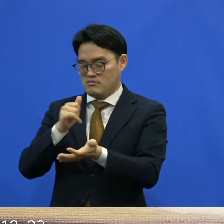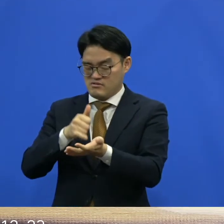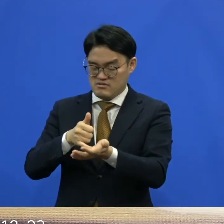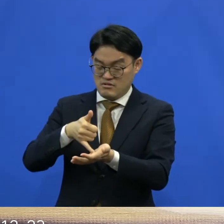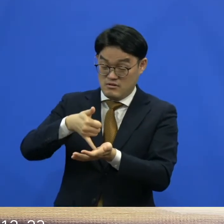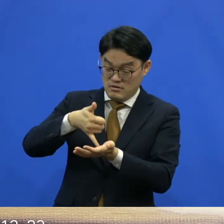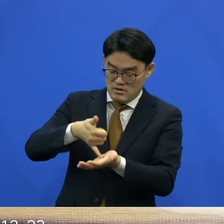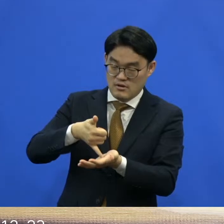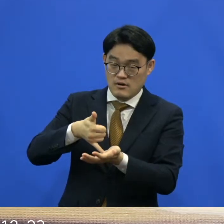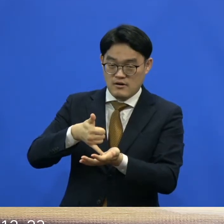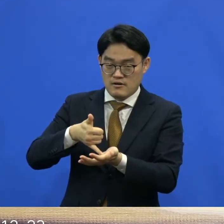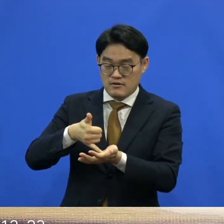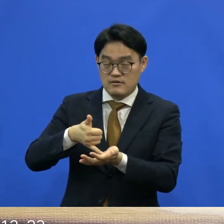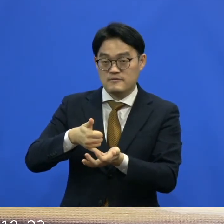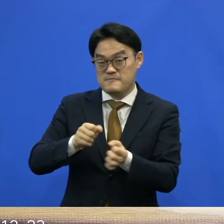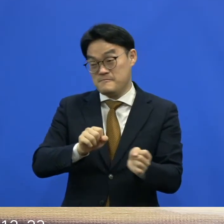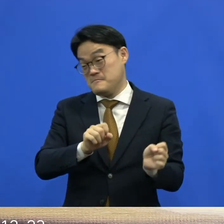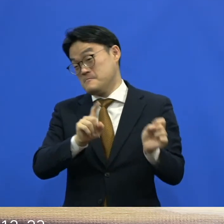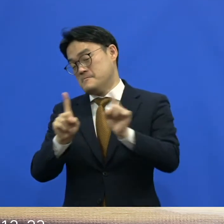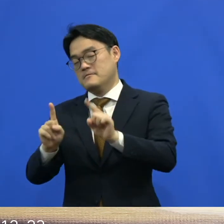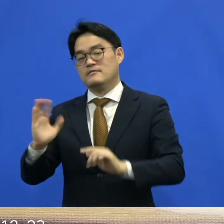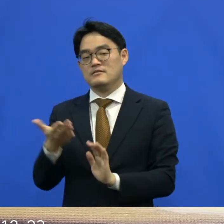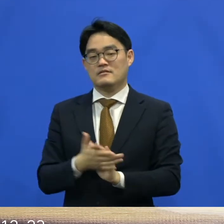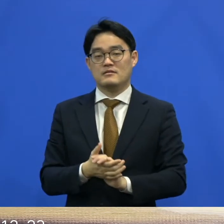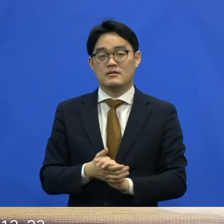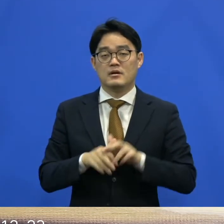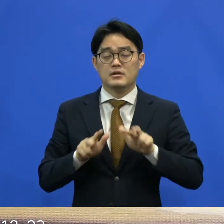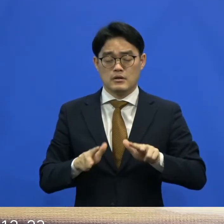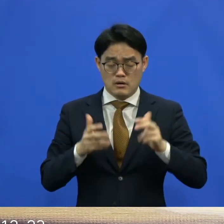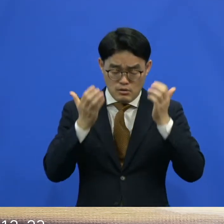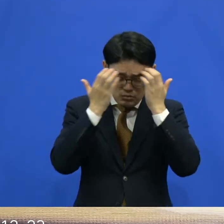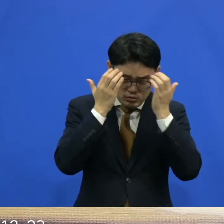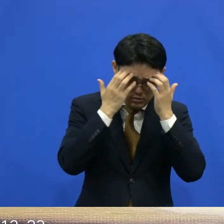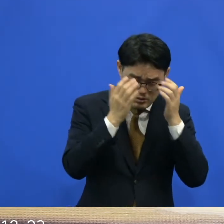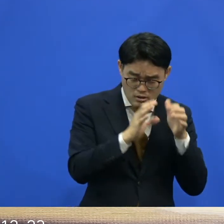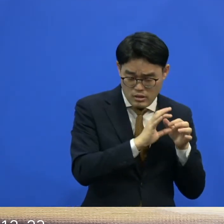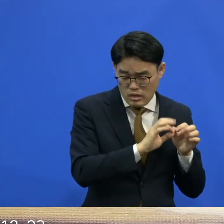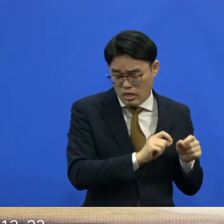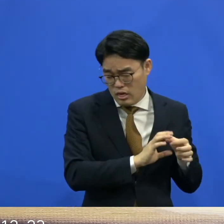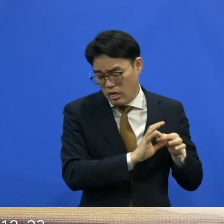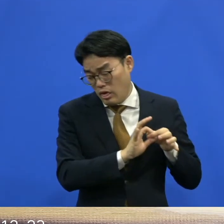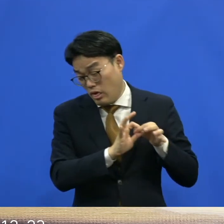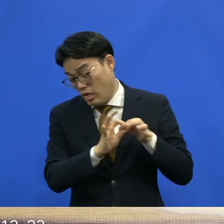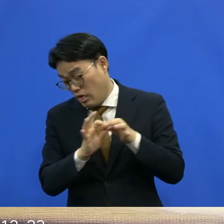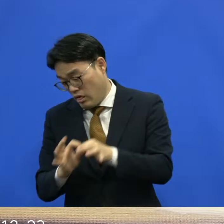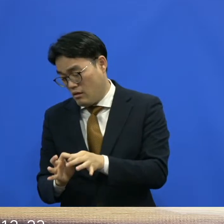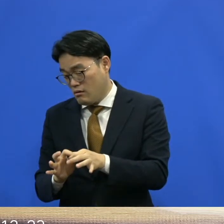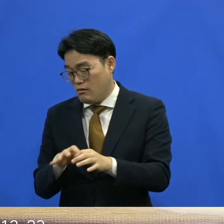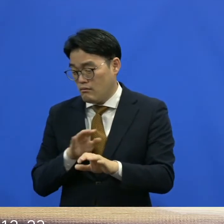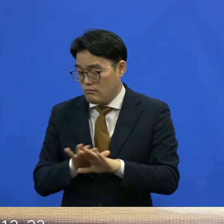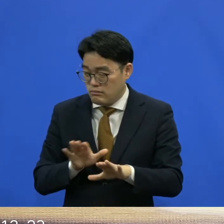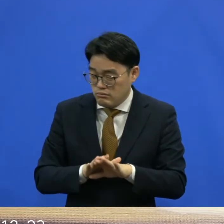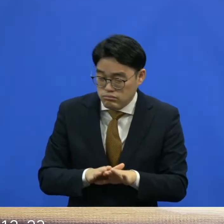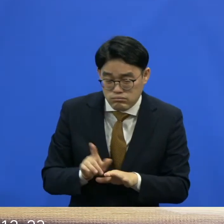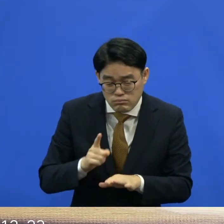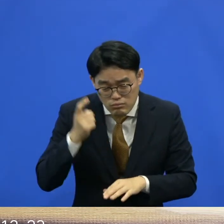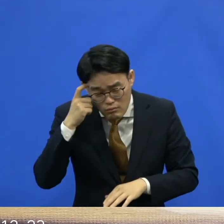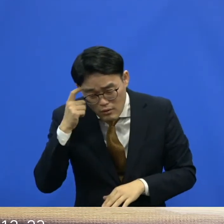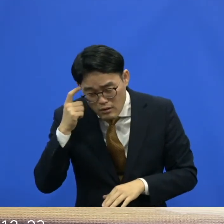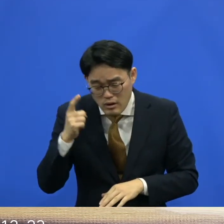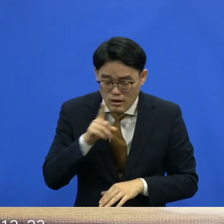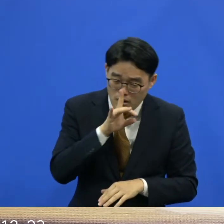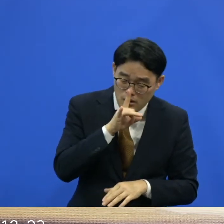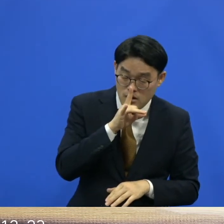지금 곧 지체될 때, 고통이 지체될 때 지금 해석이 안 됩니다. 우리가 믿는 것은 그럼에도 불구하고 하나님의 지혜는 크고 그